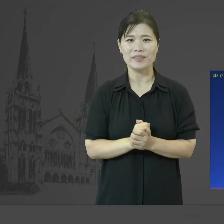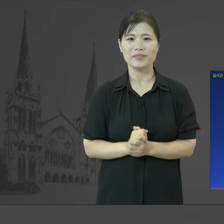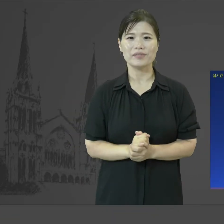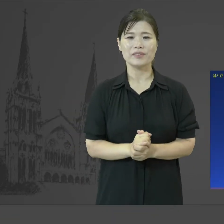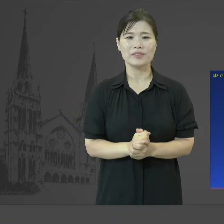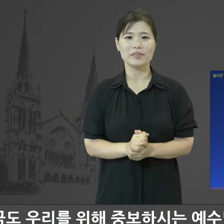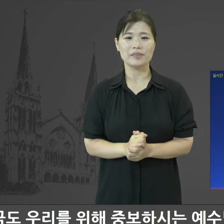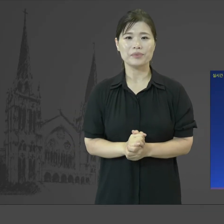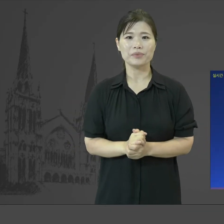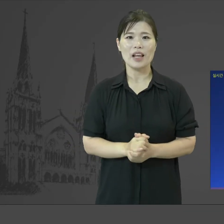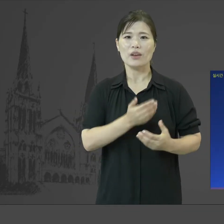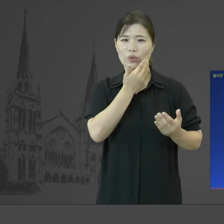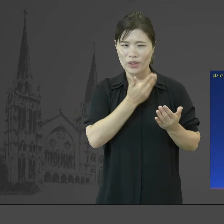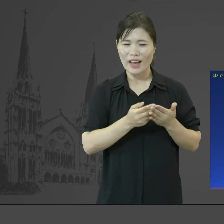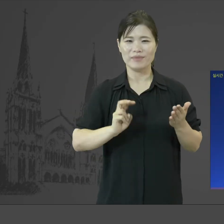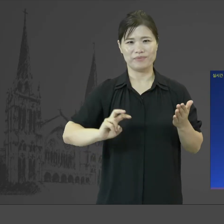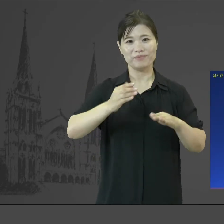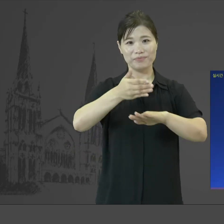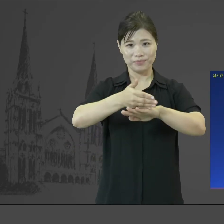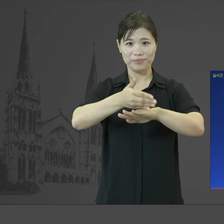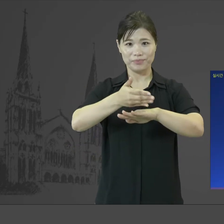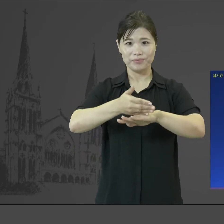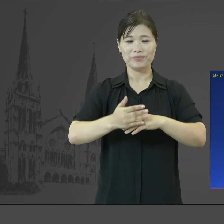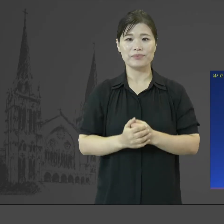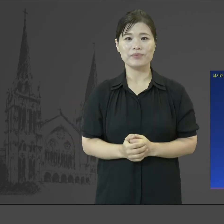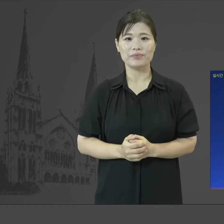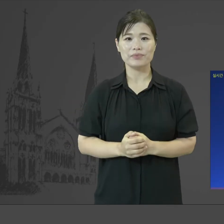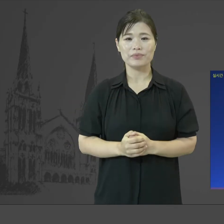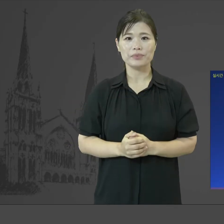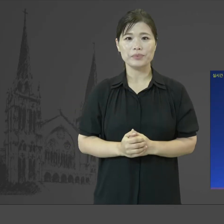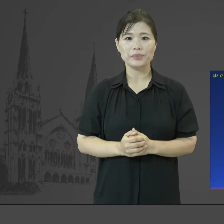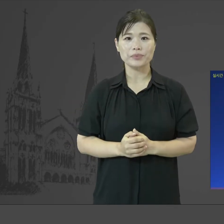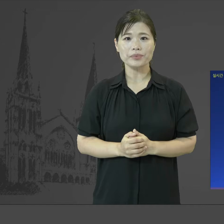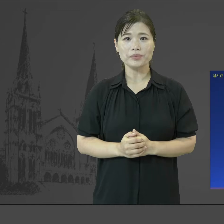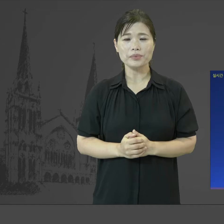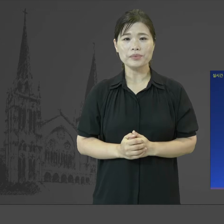아멘. 귀한 찬양 감사합니다.